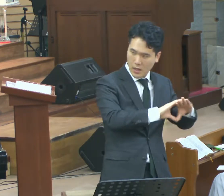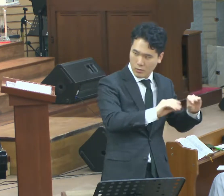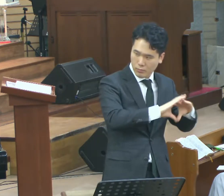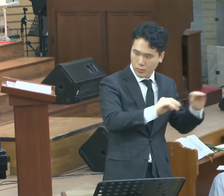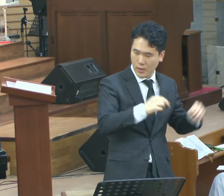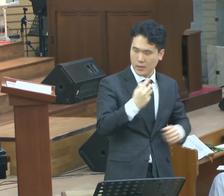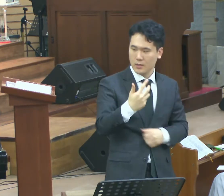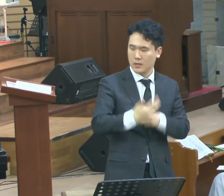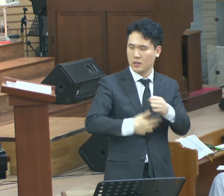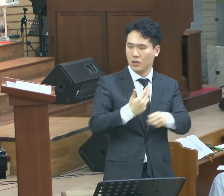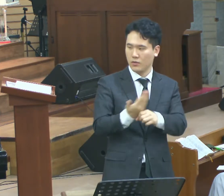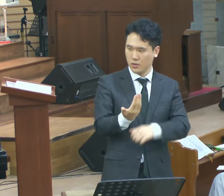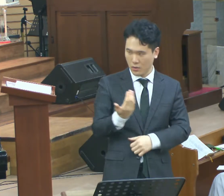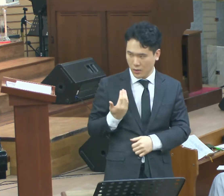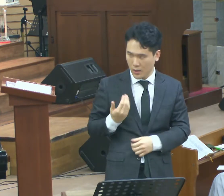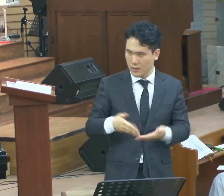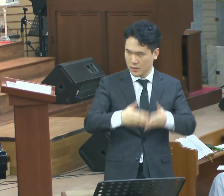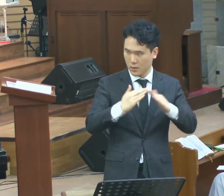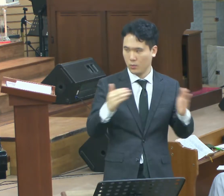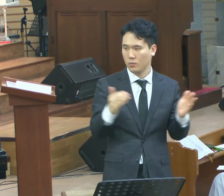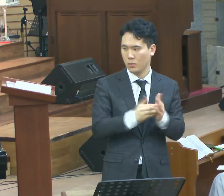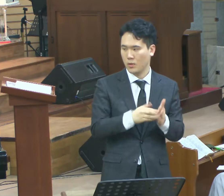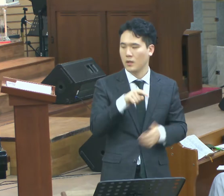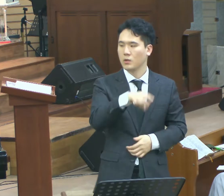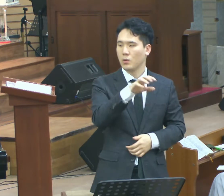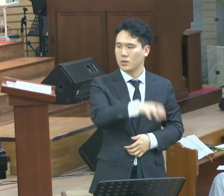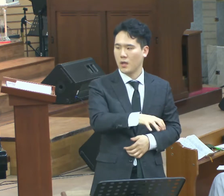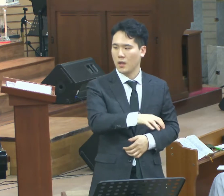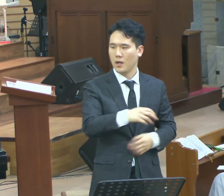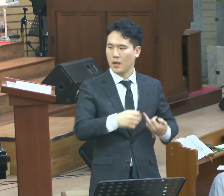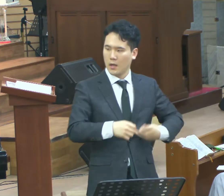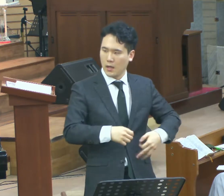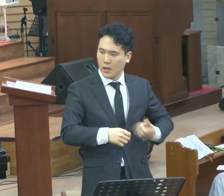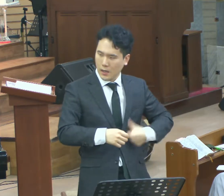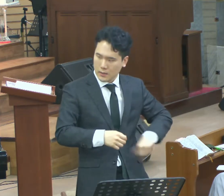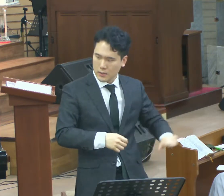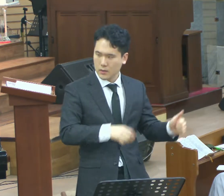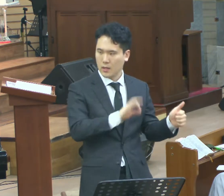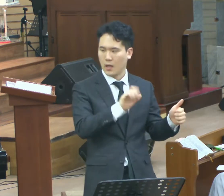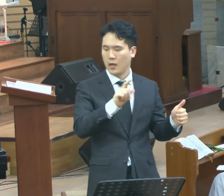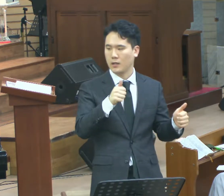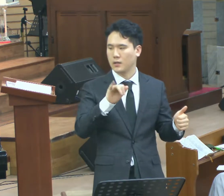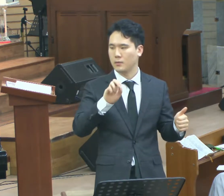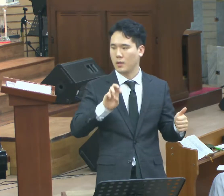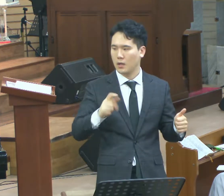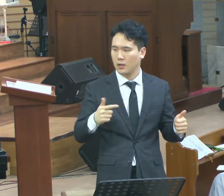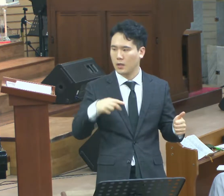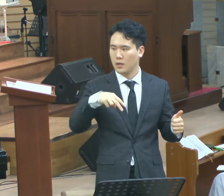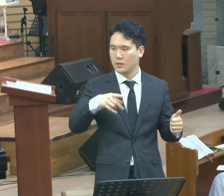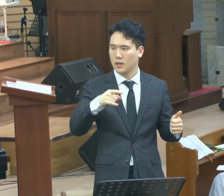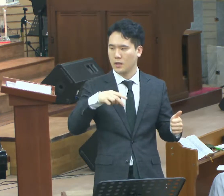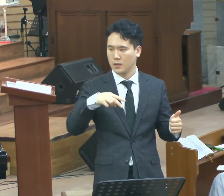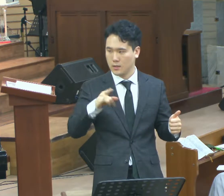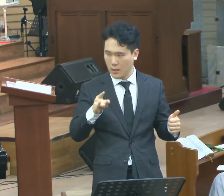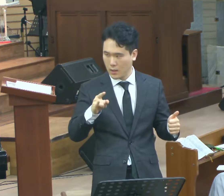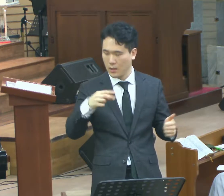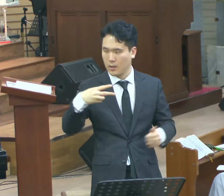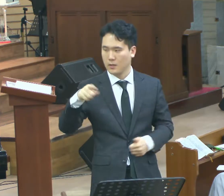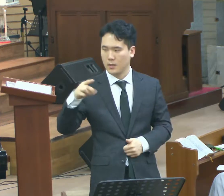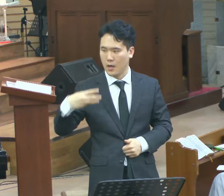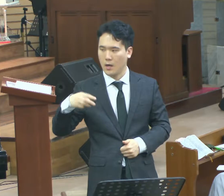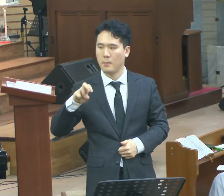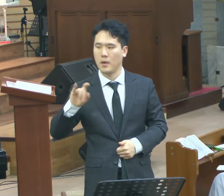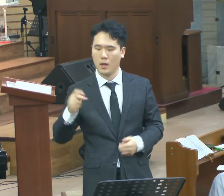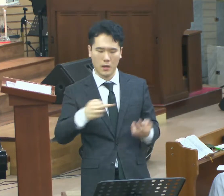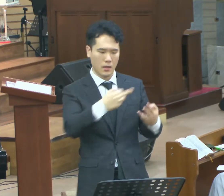곳이라. 그곳에 아낙 자손 아이만과 세세와 달메가 있었더라. 자, 민수기 13장은 45년 전에 그들이